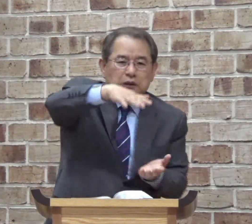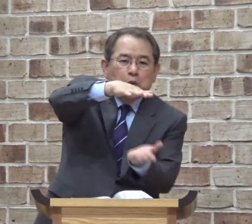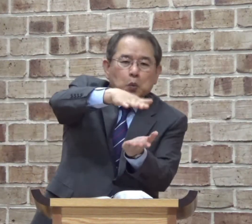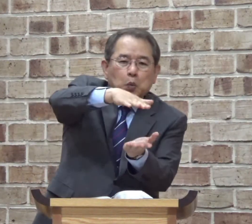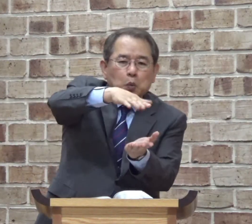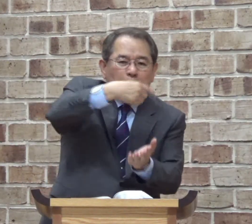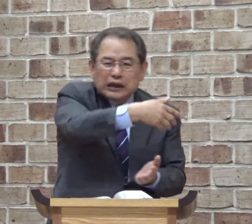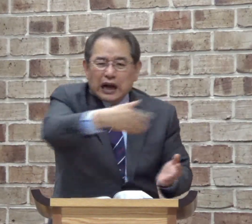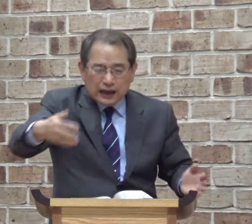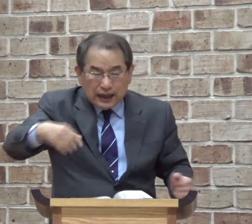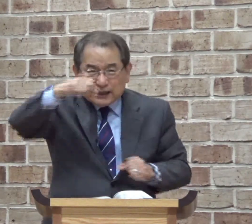사람이 보지 않을 때